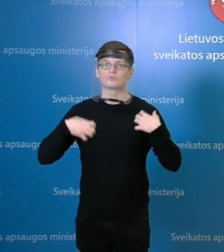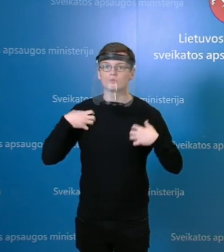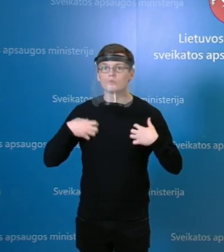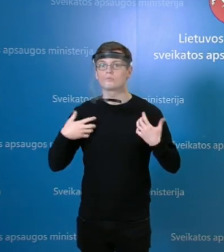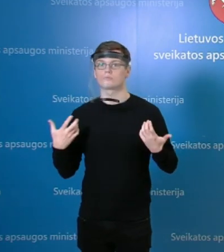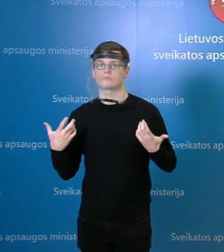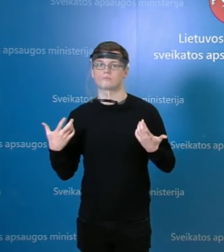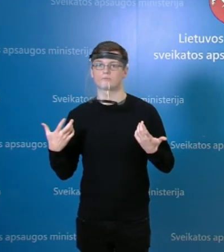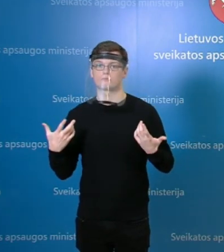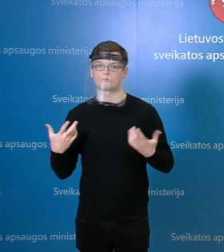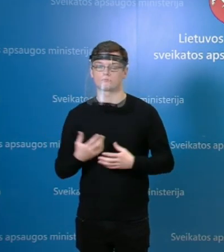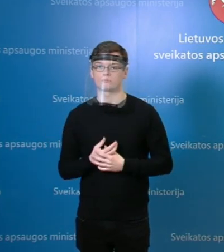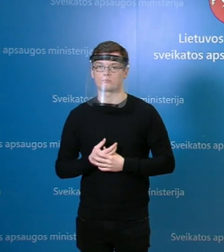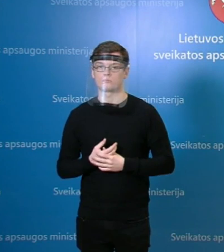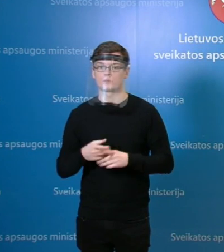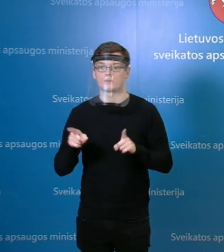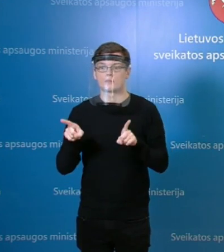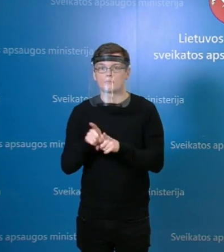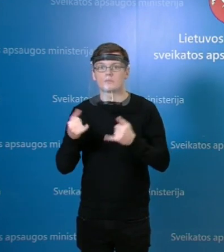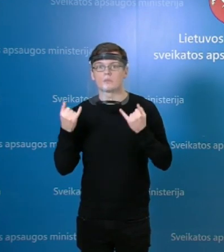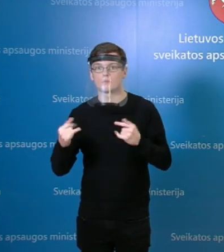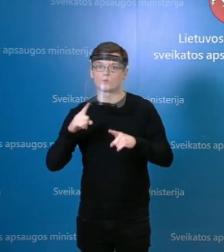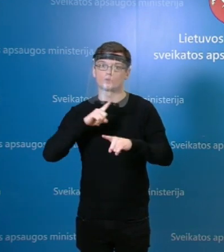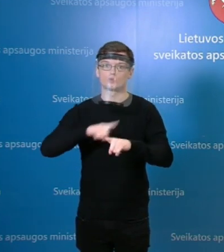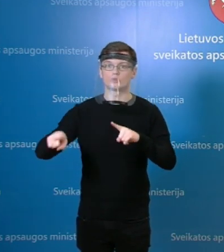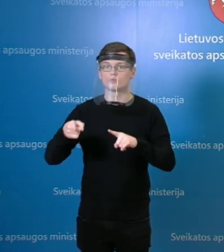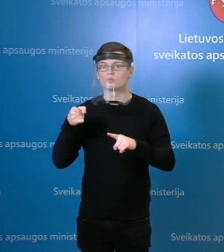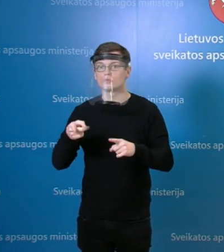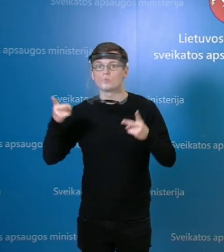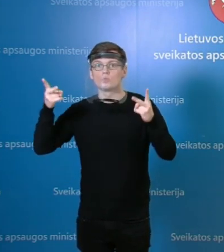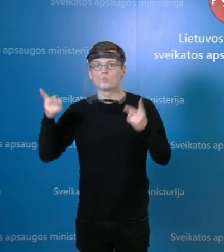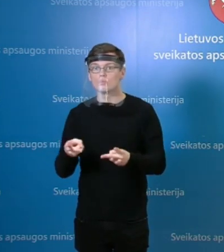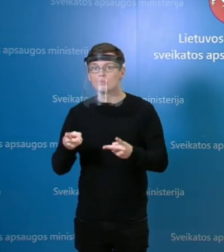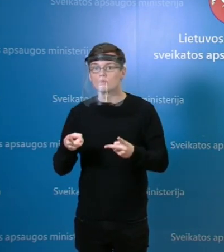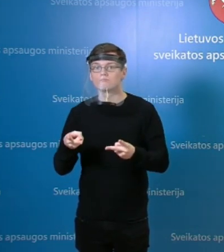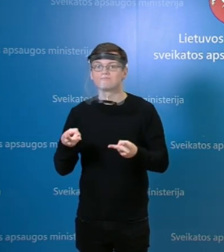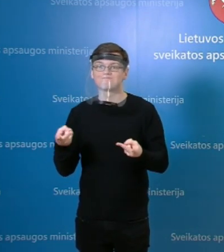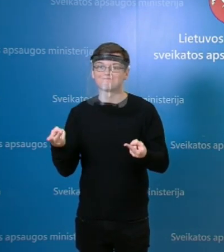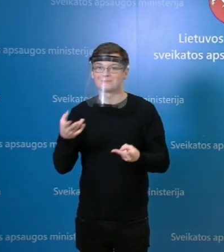nėra šiuo metu labai reikalingas ar būtinas, yra